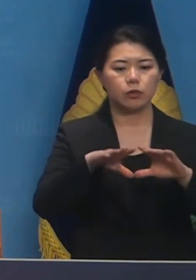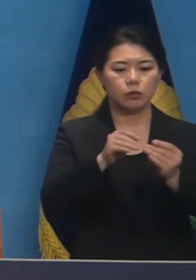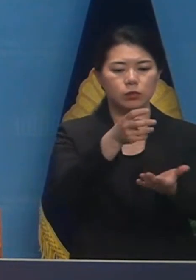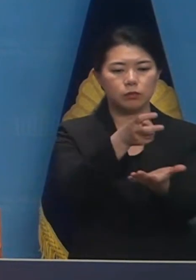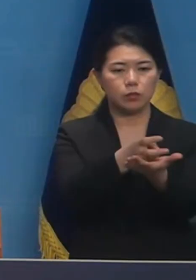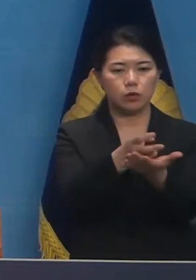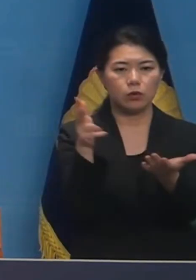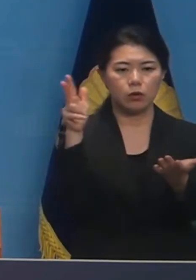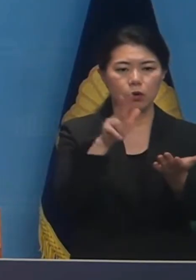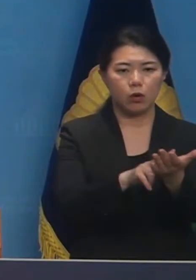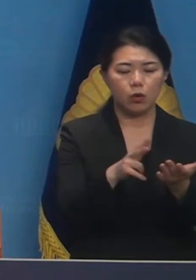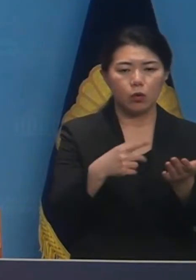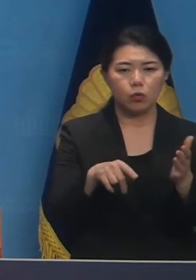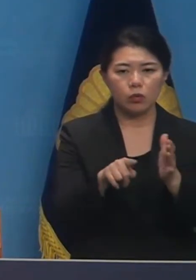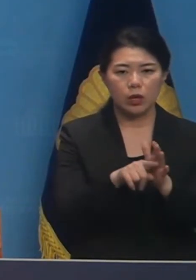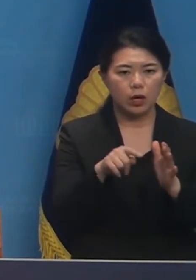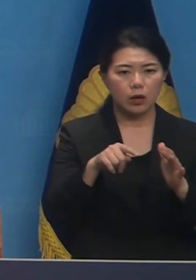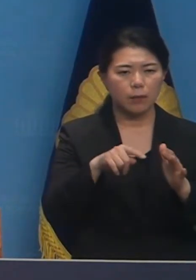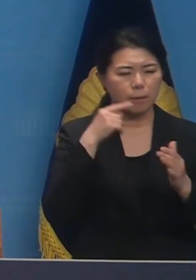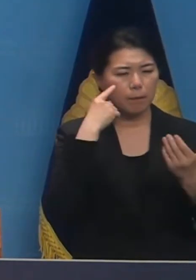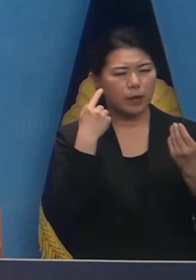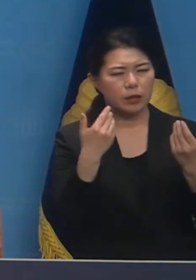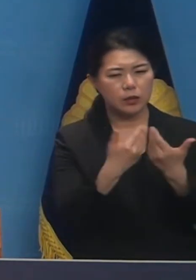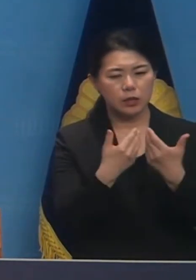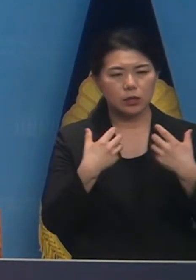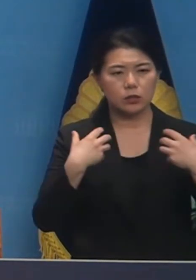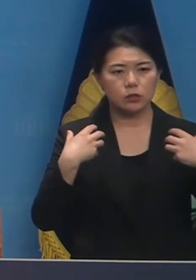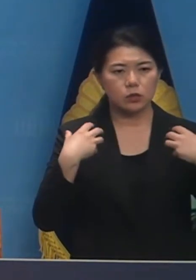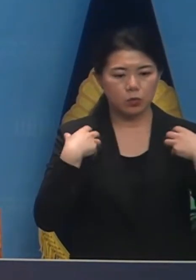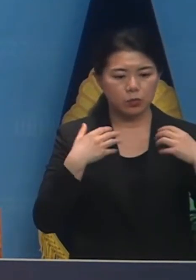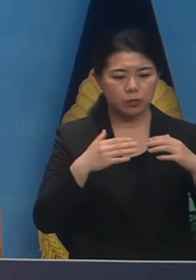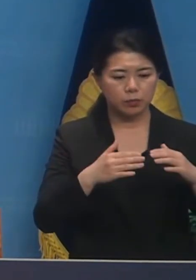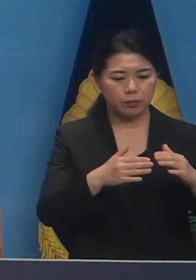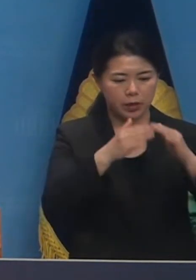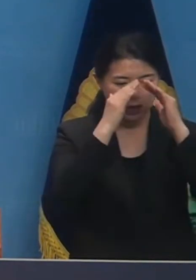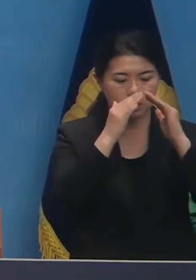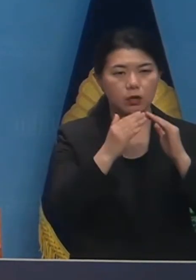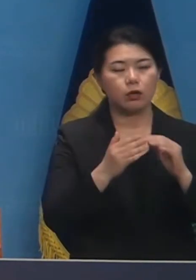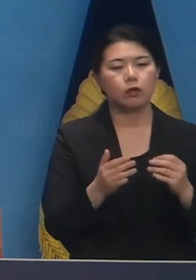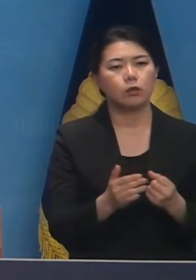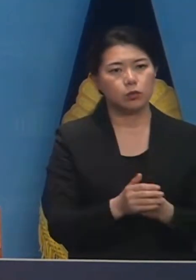차별금지법을 제정하려는 반기독교 정부가 들어서서